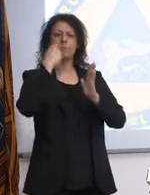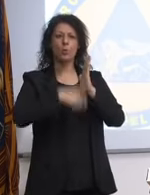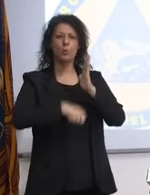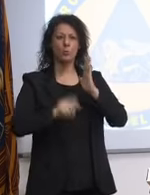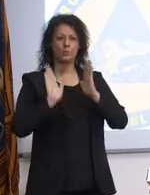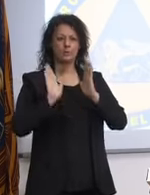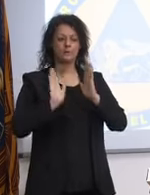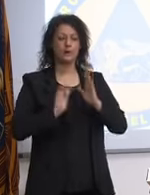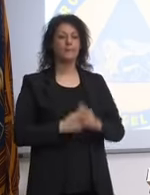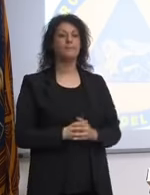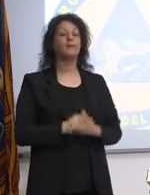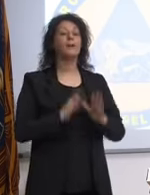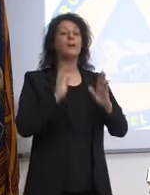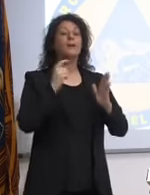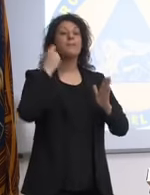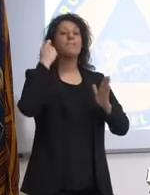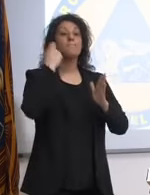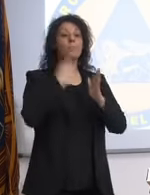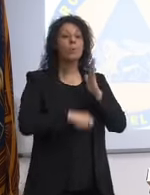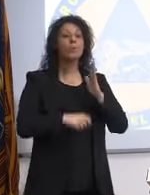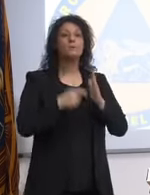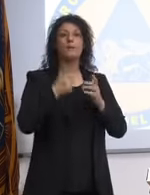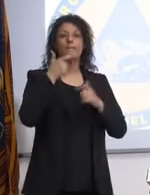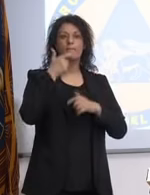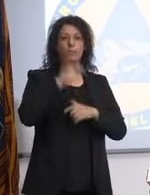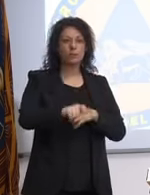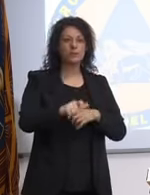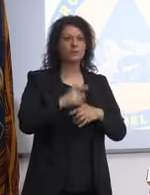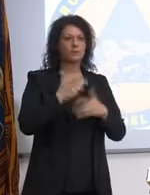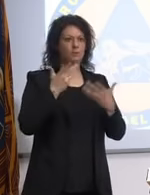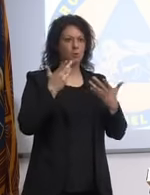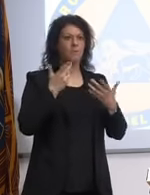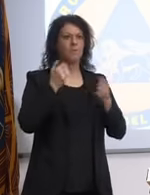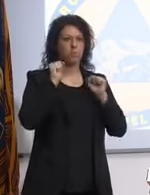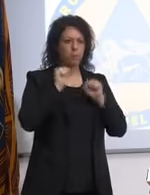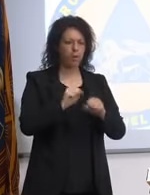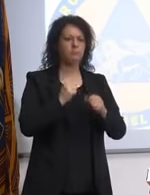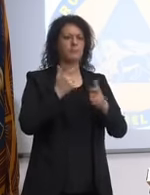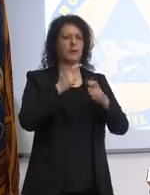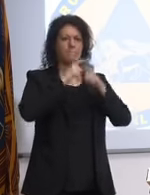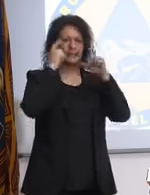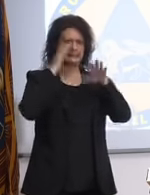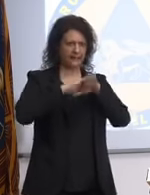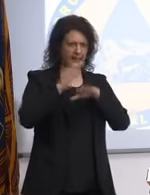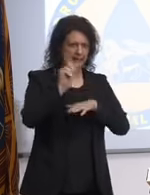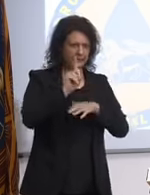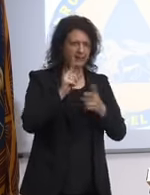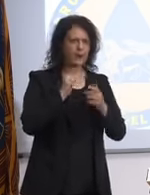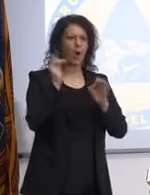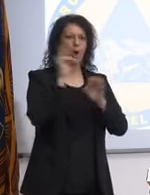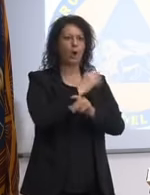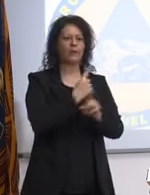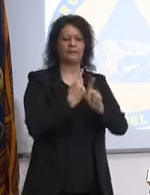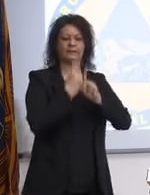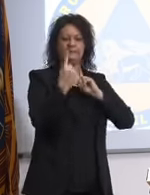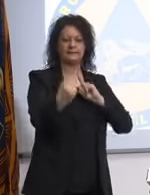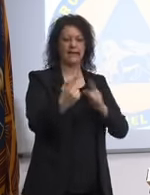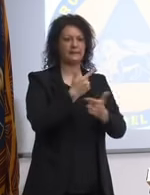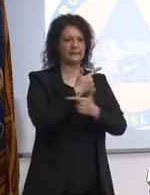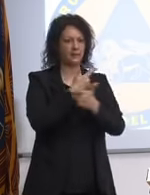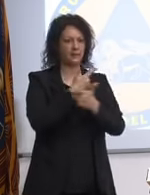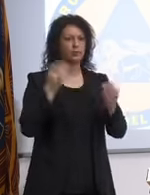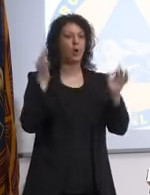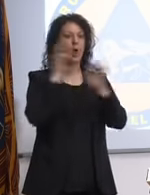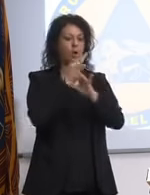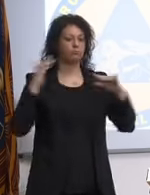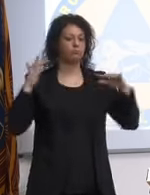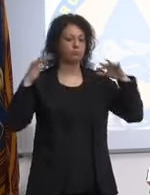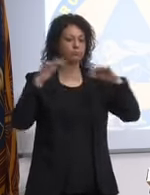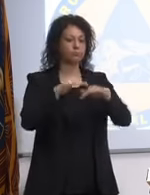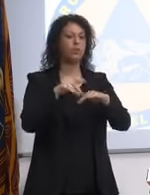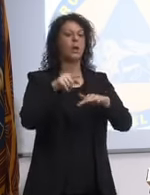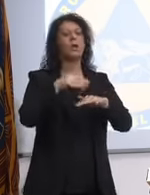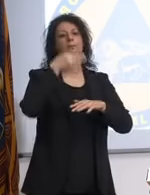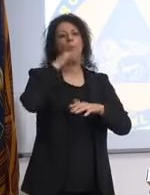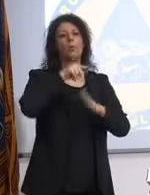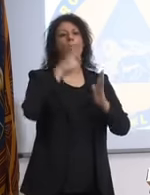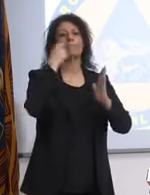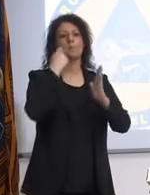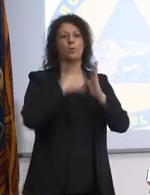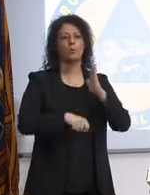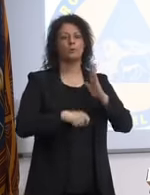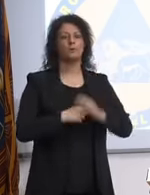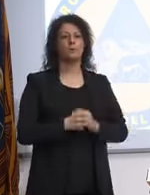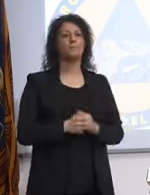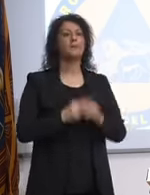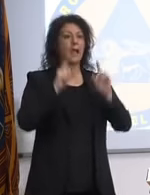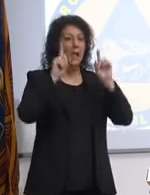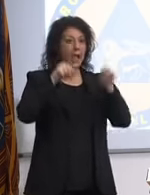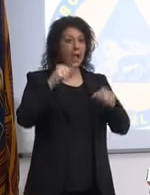solo per la mascherina, se non ce l'hai, te la prendi per il distanziamento sociale, per l'assembramento e per tutte le regole che non rispetti. Anche in teoria, se vai anche